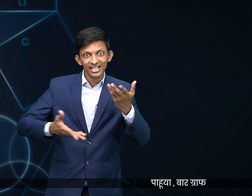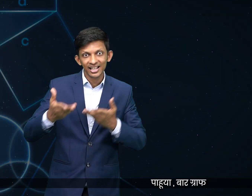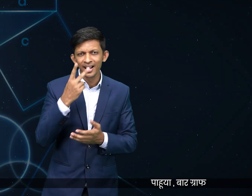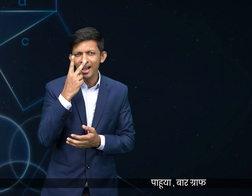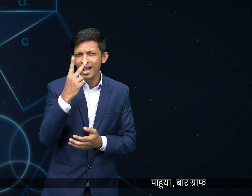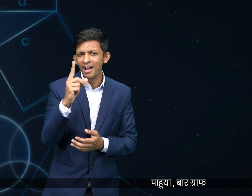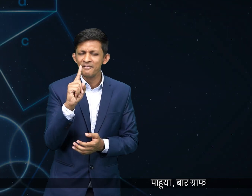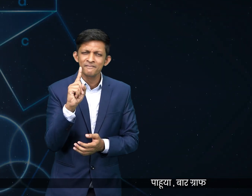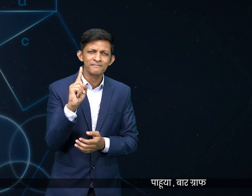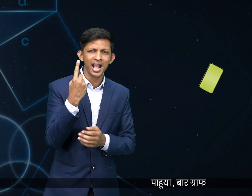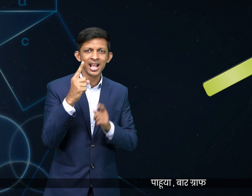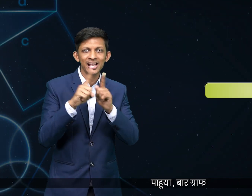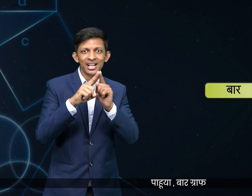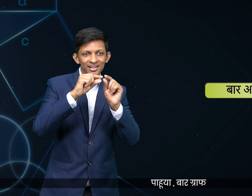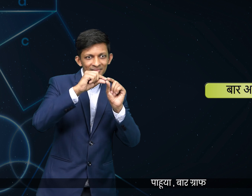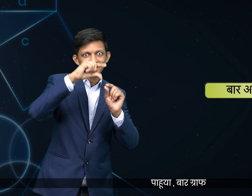पाहूया बार ग्राफ.